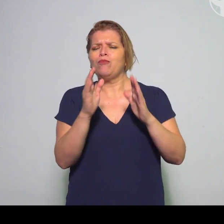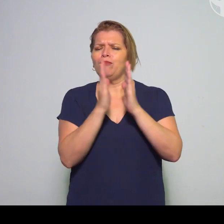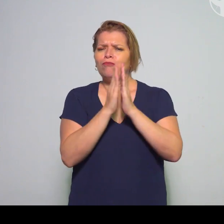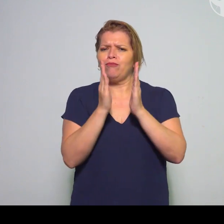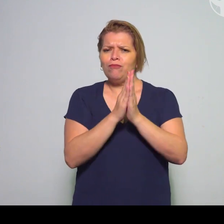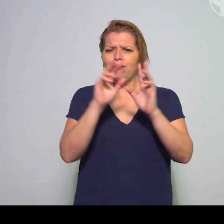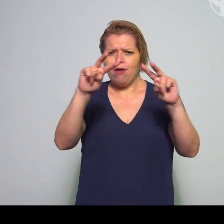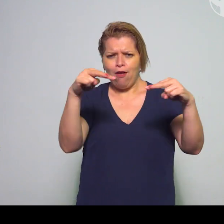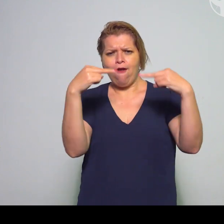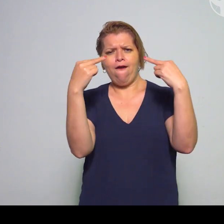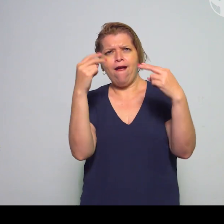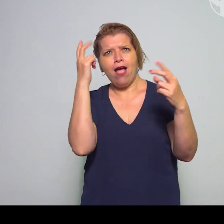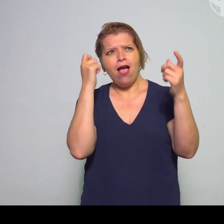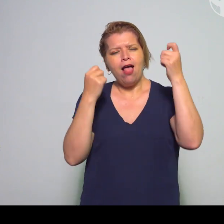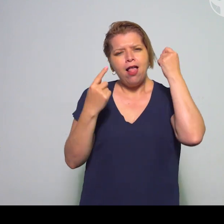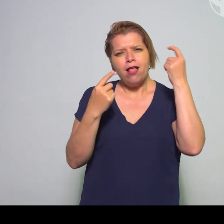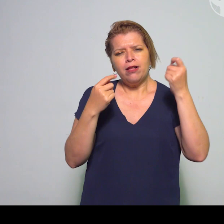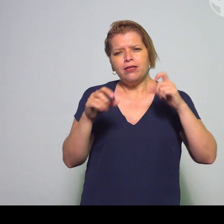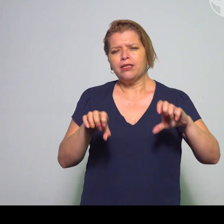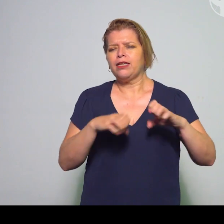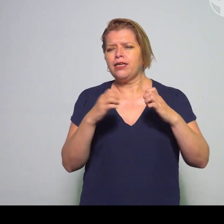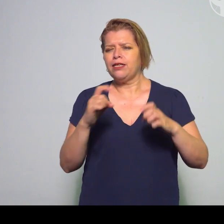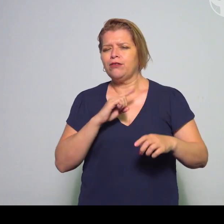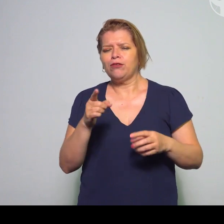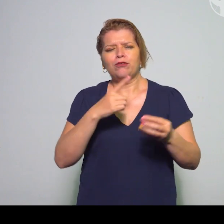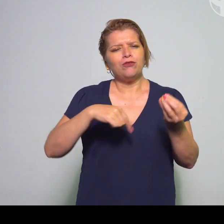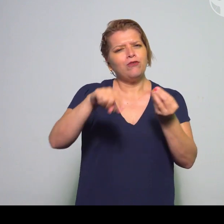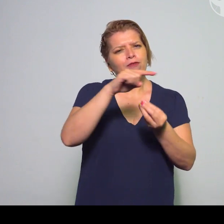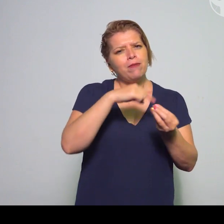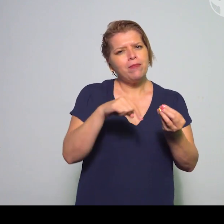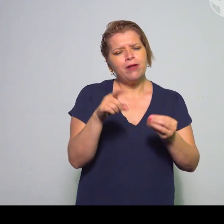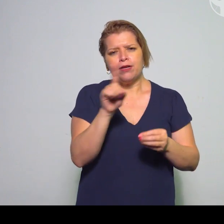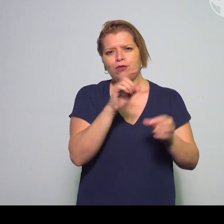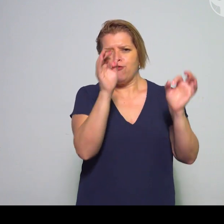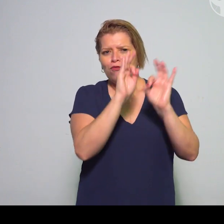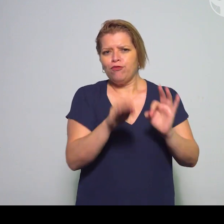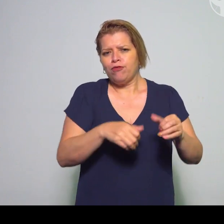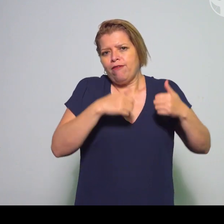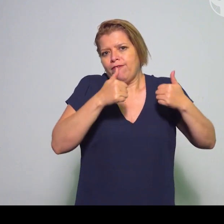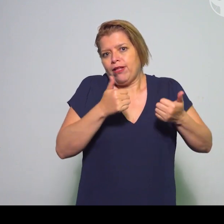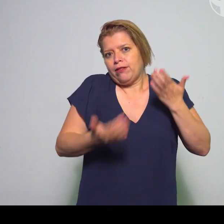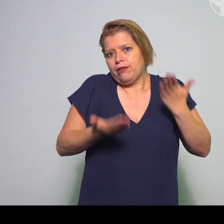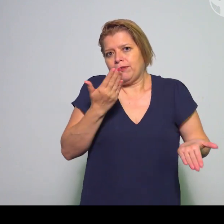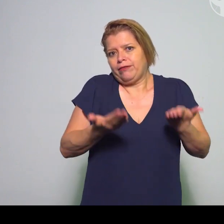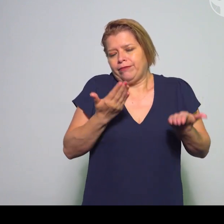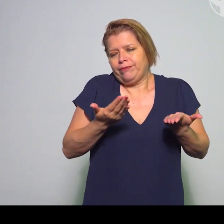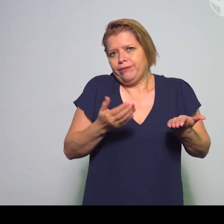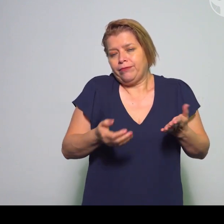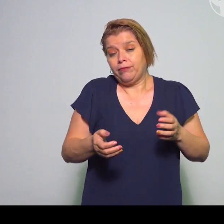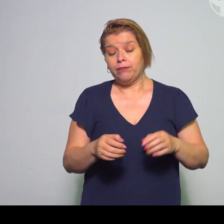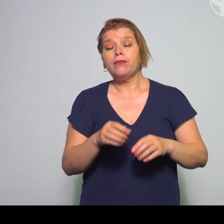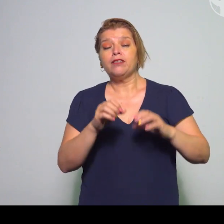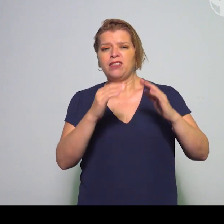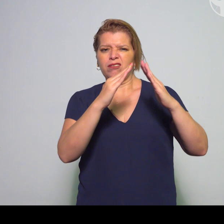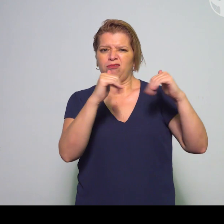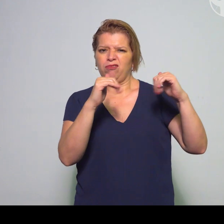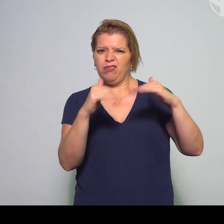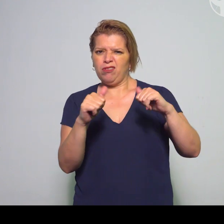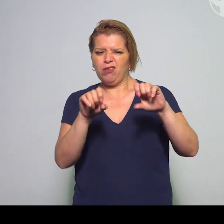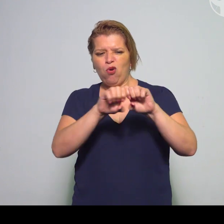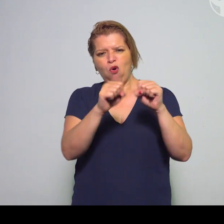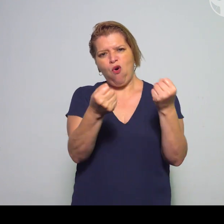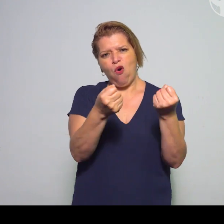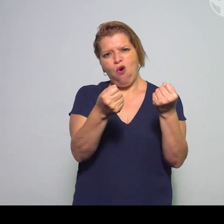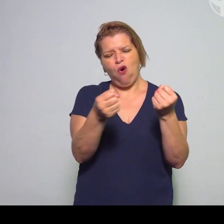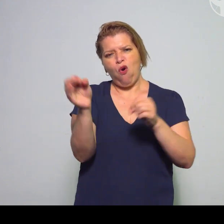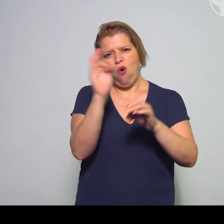una crisis que está convirtiendo a tu familia en una familia disfuncional. Quizás ya está fracturada o